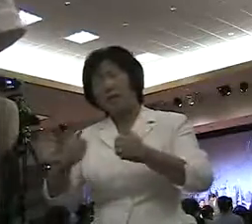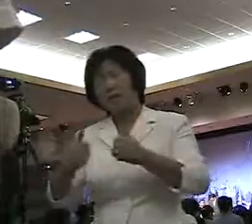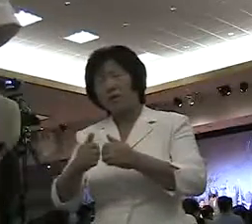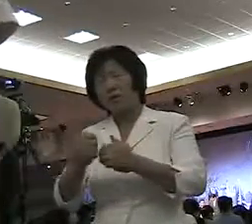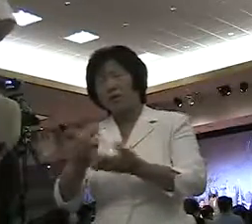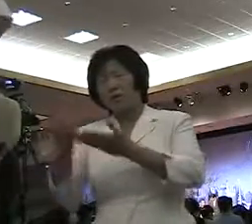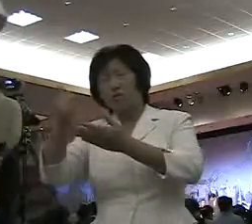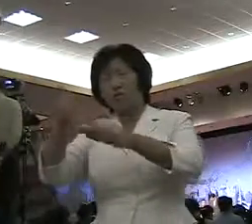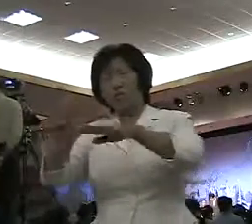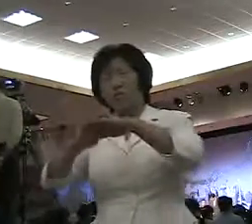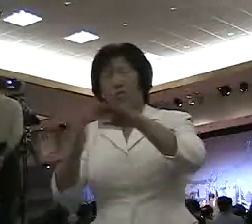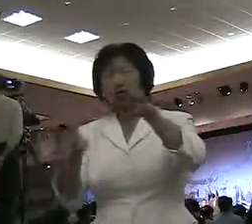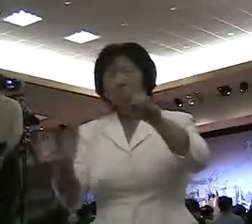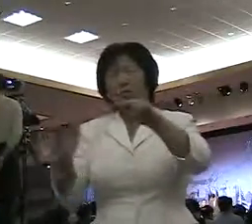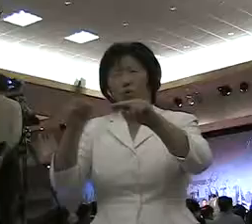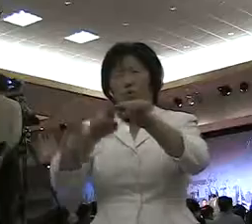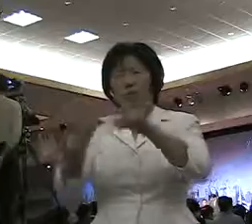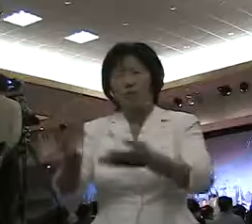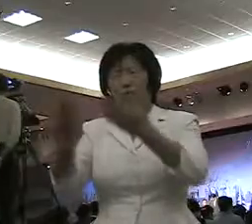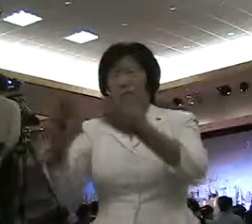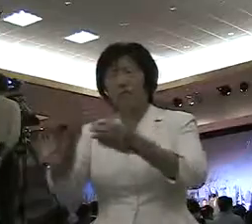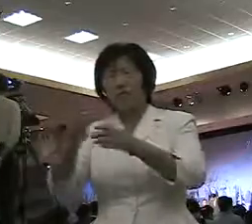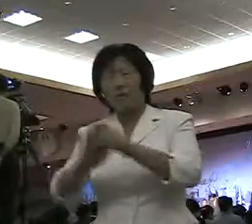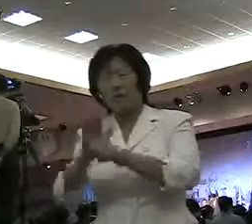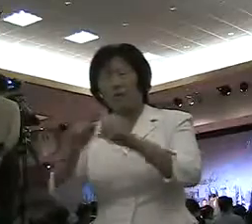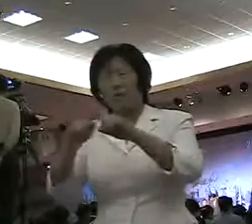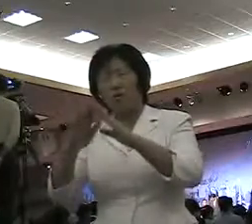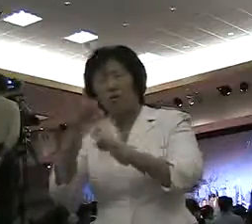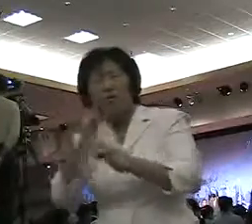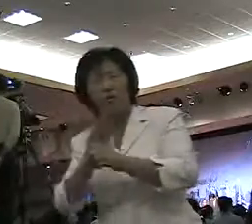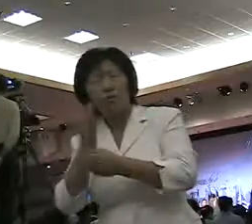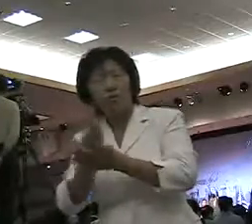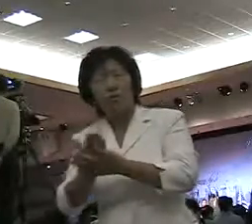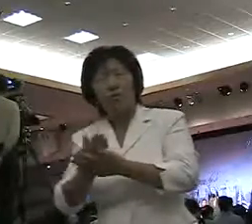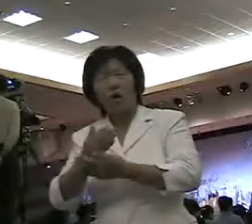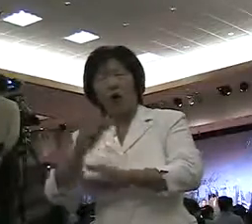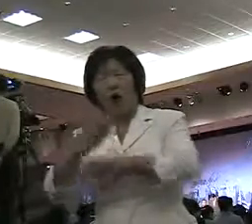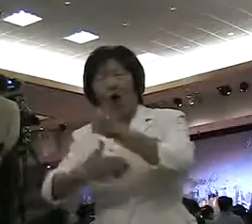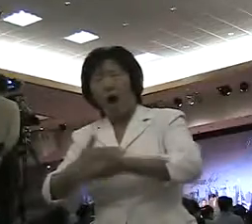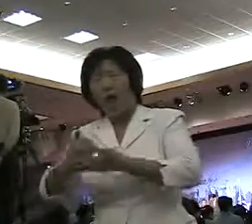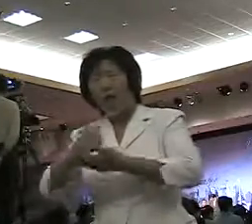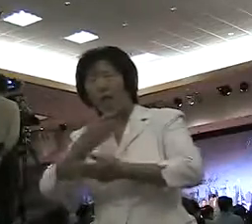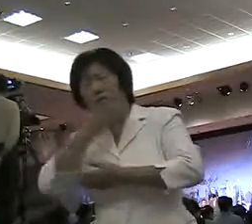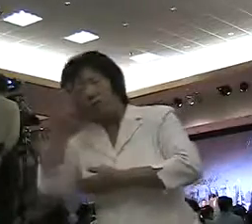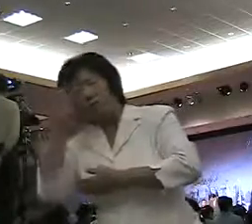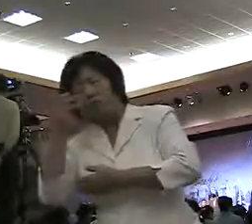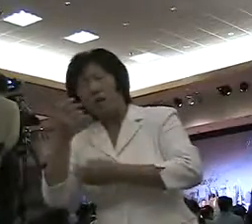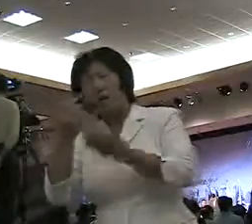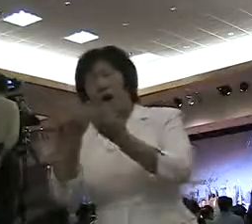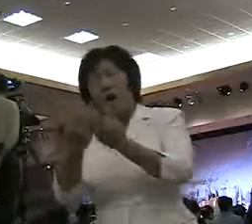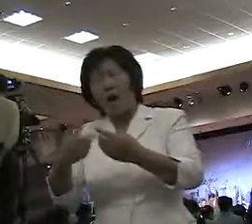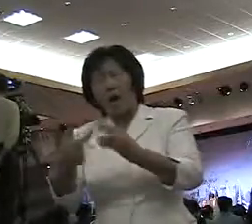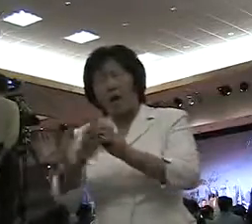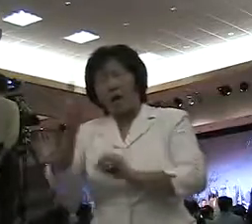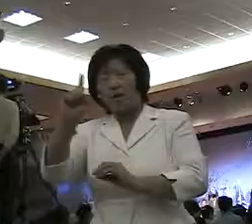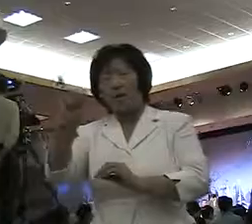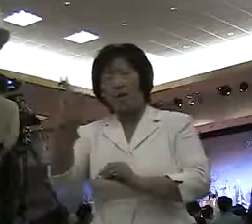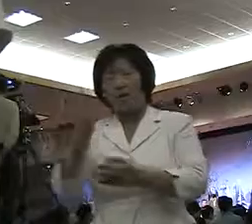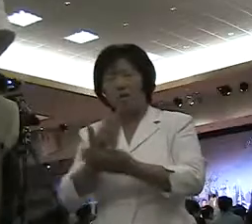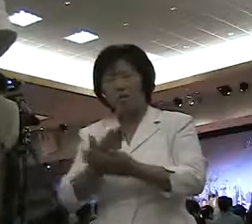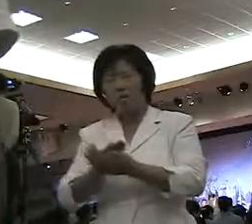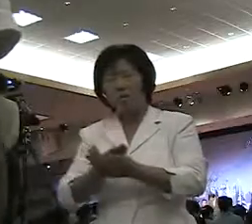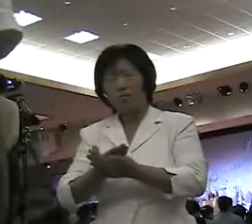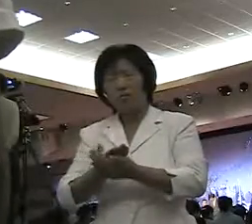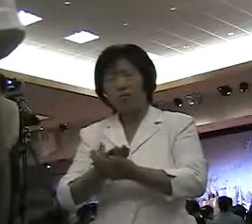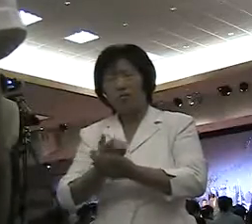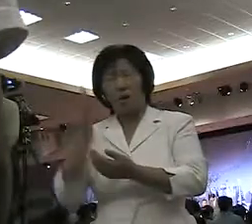우리 교회를 불쌍히 여겨 주시옵소서. 킹덤들이므로 하나 되는 시간 되게 하여 주시며 어둠의 권세가 틈타지 못하도록